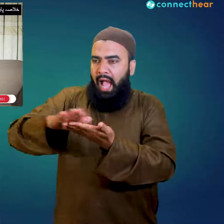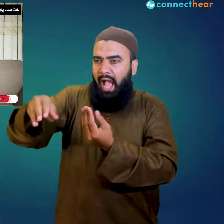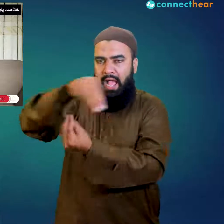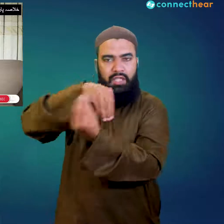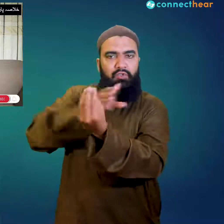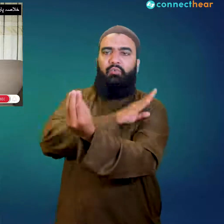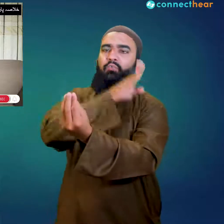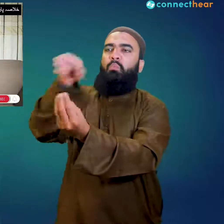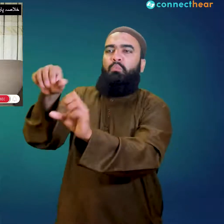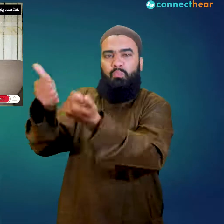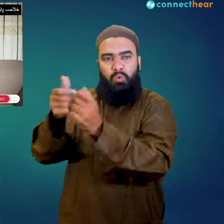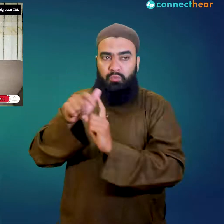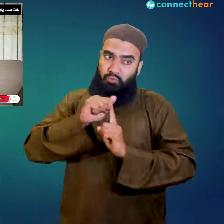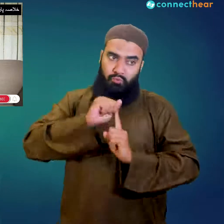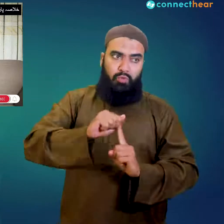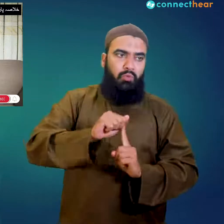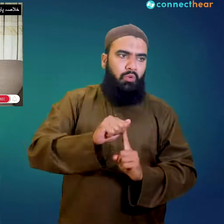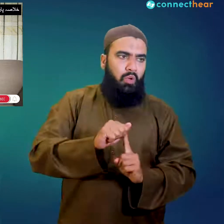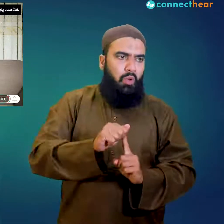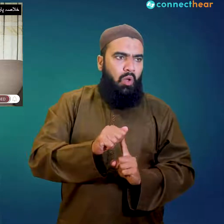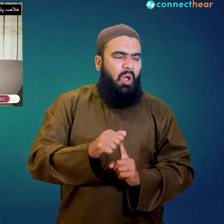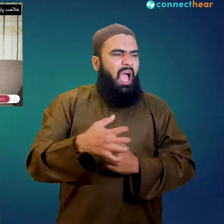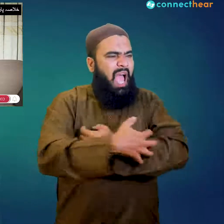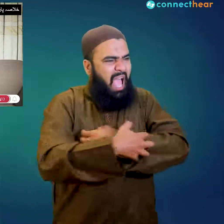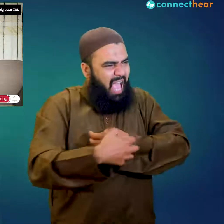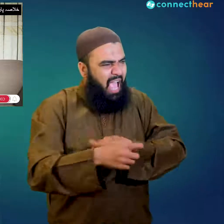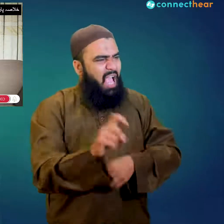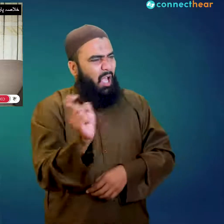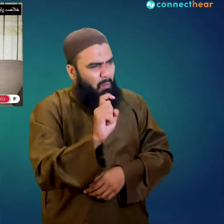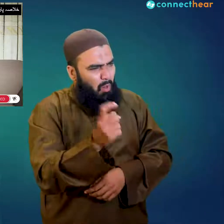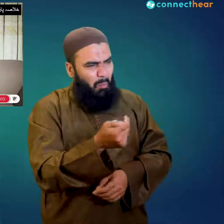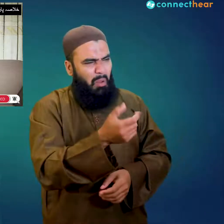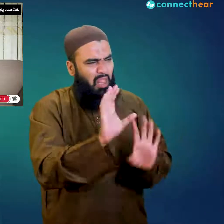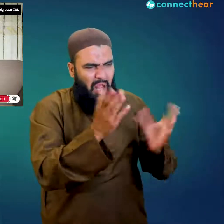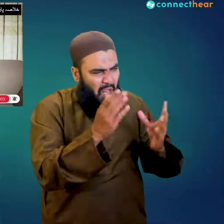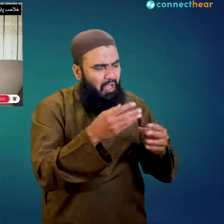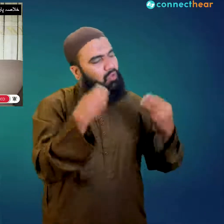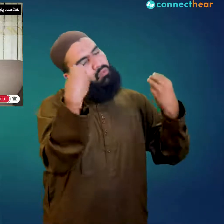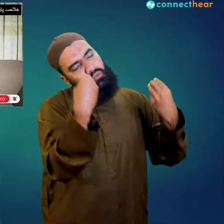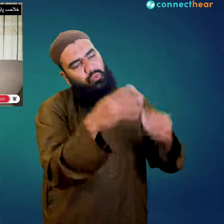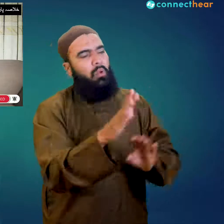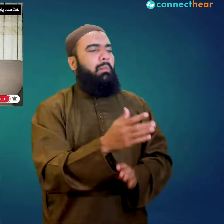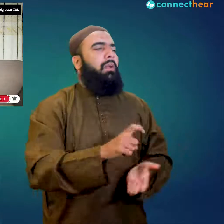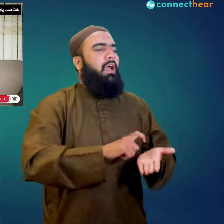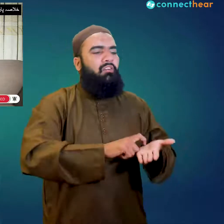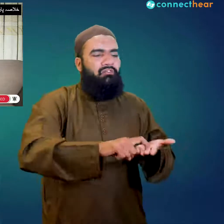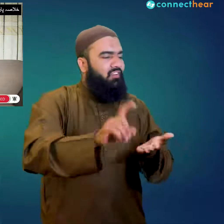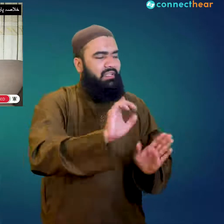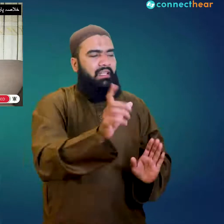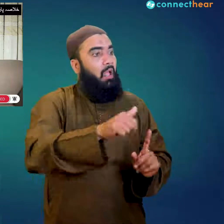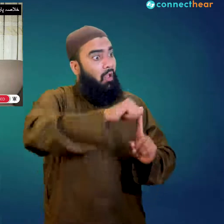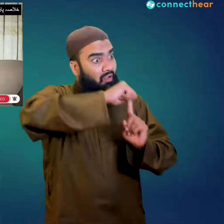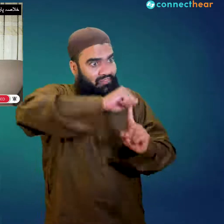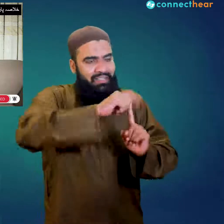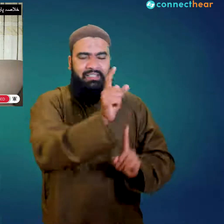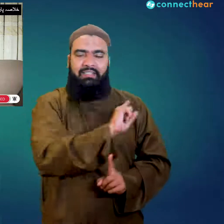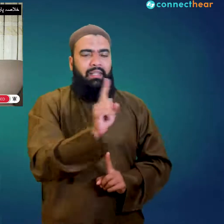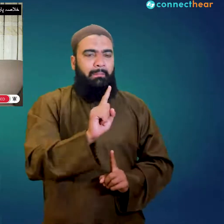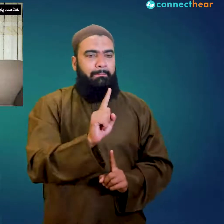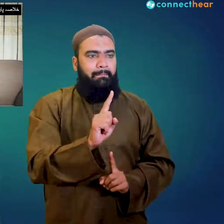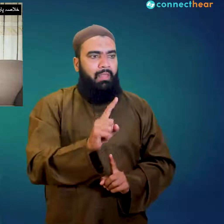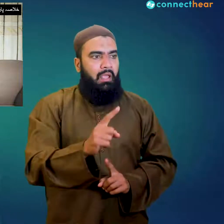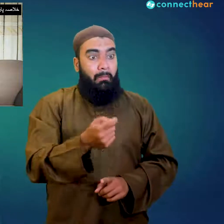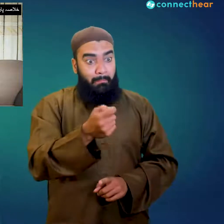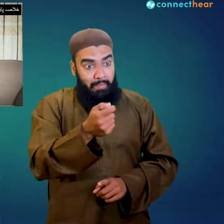وہ ضرور حج کرے۔ استطاعت کی صورت میں حج فرض ہے اور زندگی میں ایک مرتبہ اس